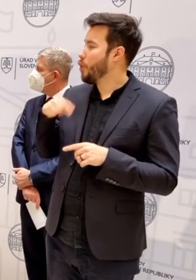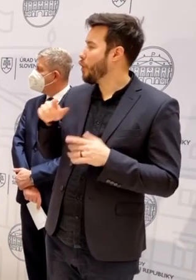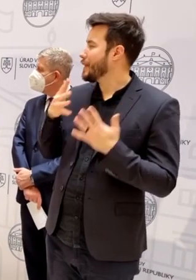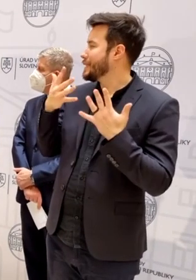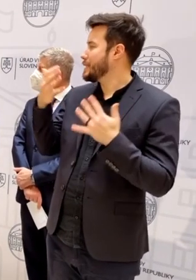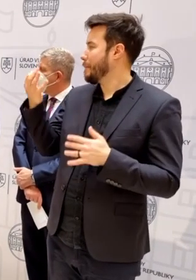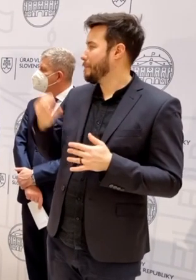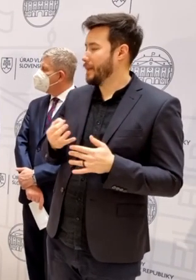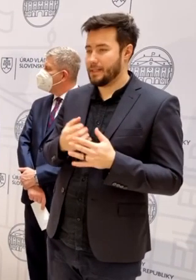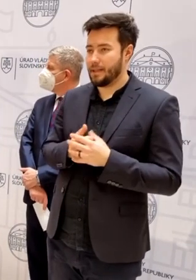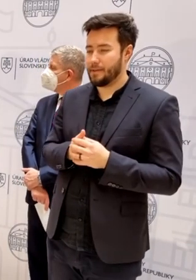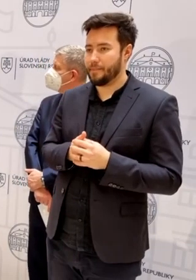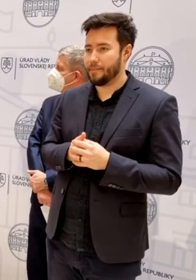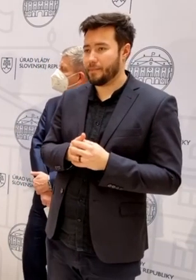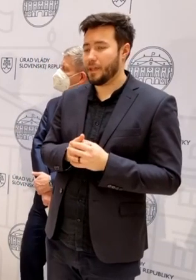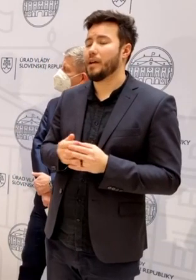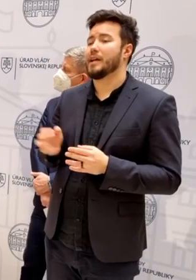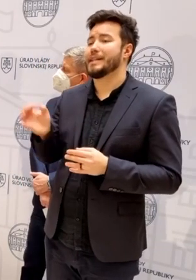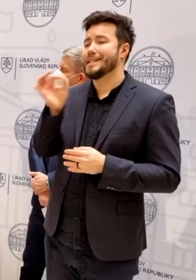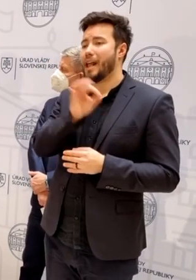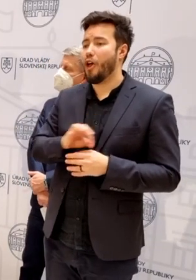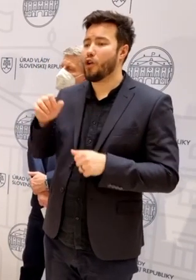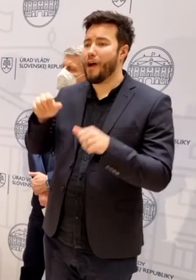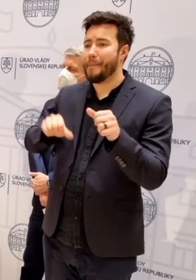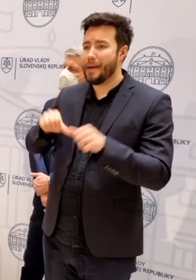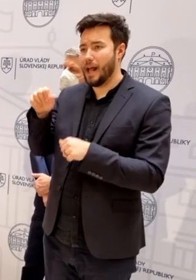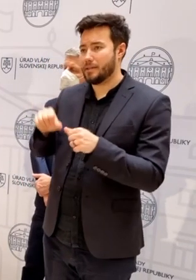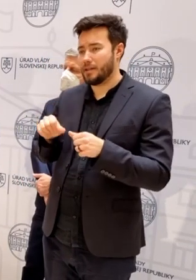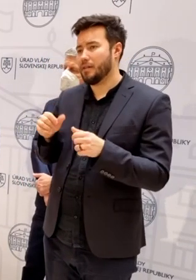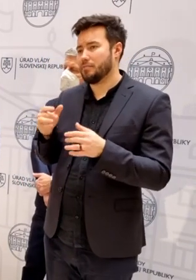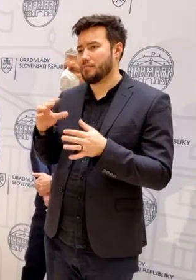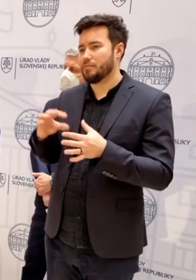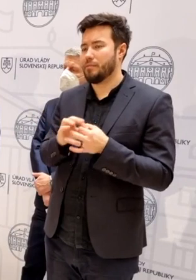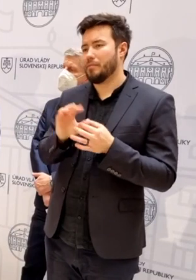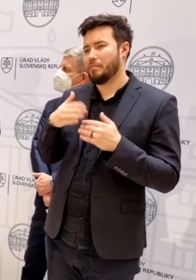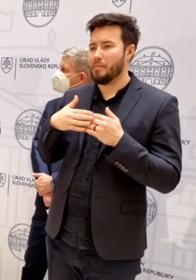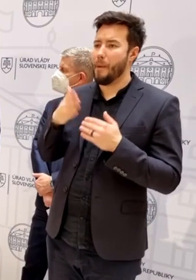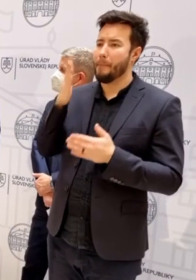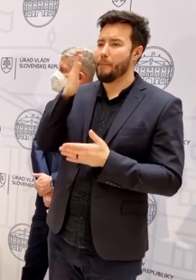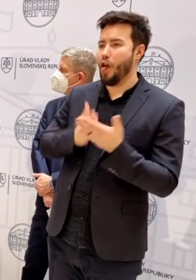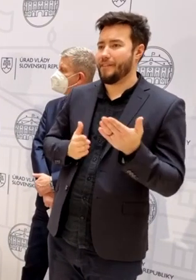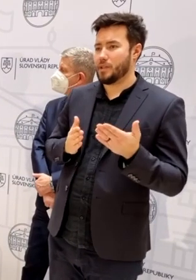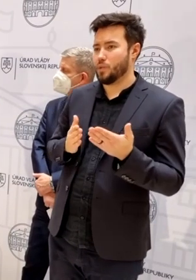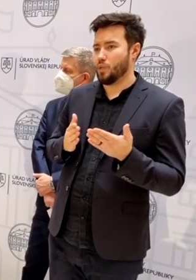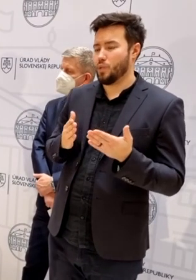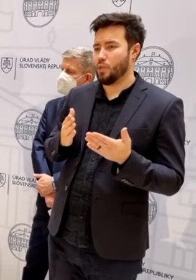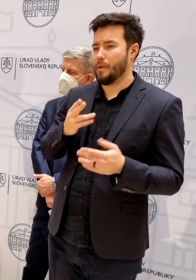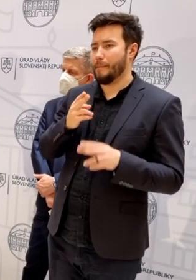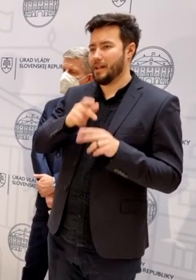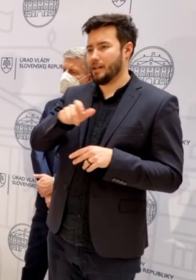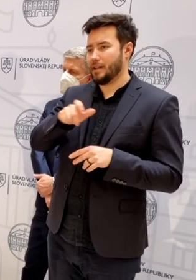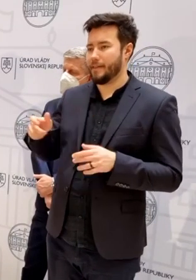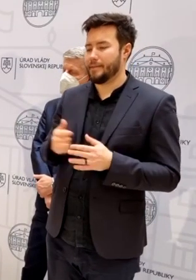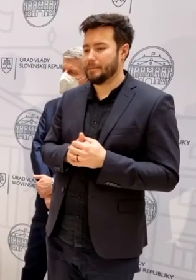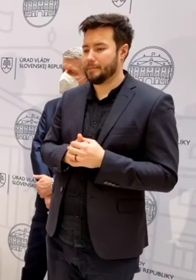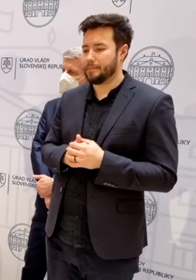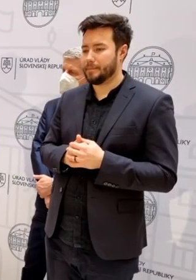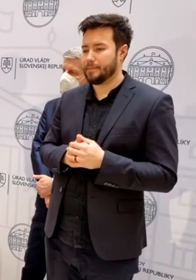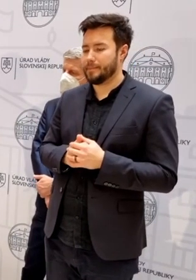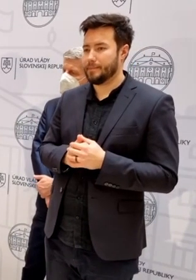príjmov a celkovo operácie tvoria asi polovicu. Čo sa týka incidencie